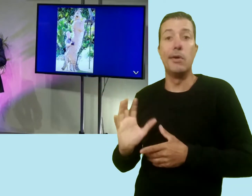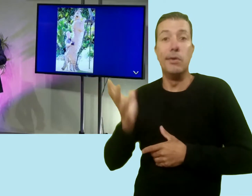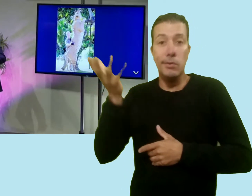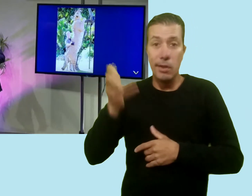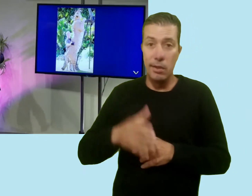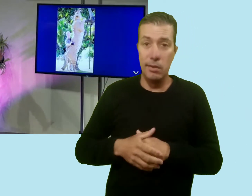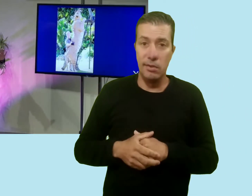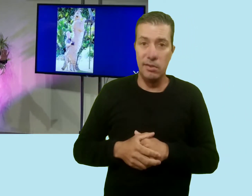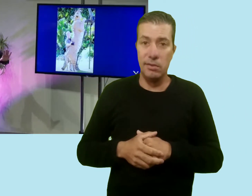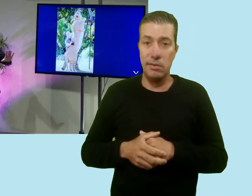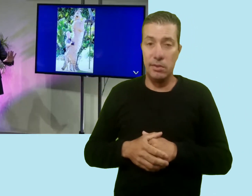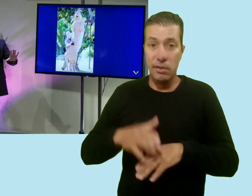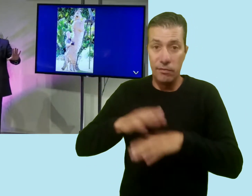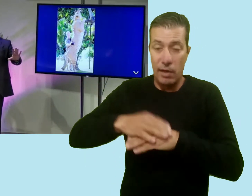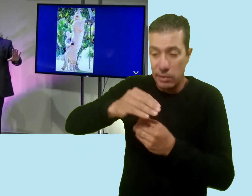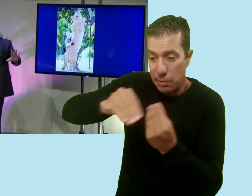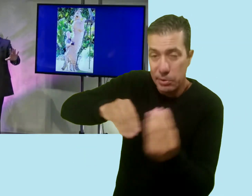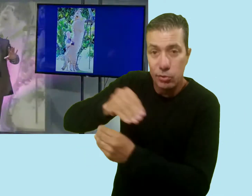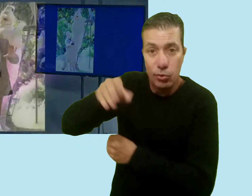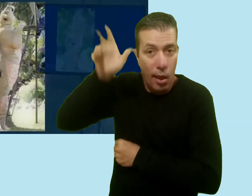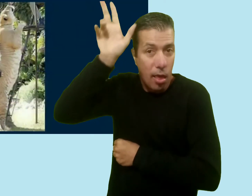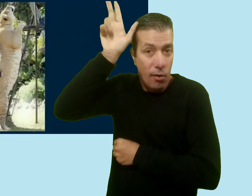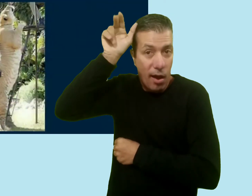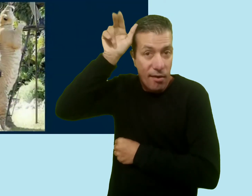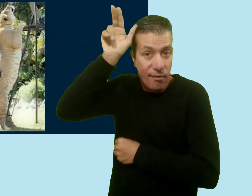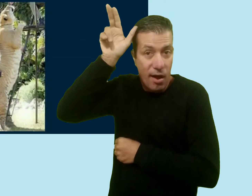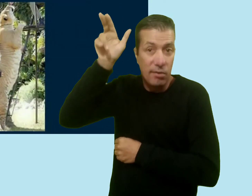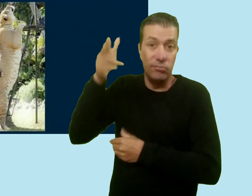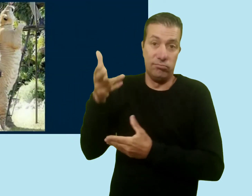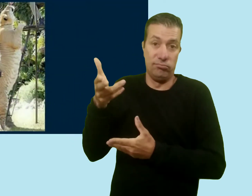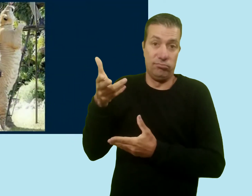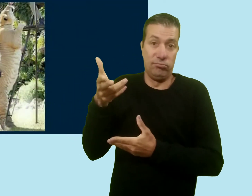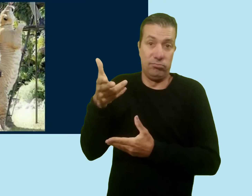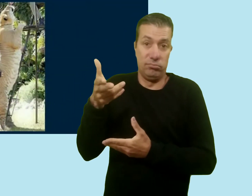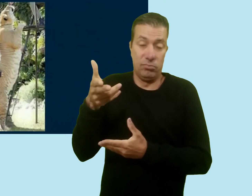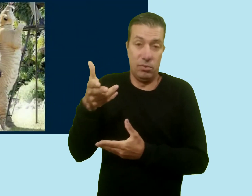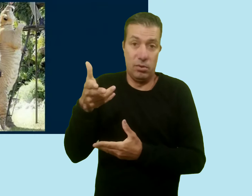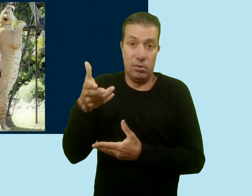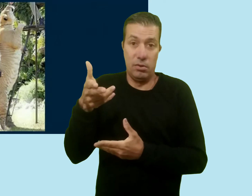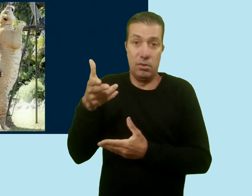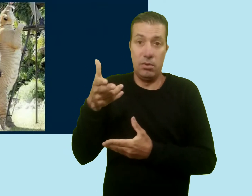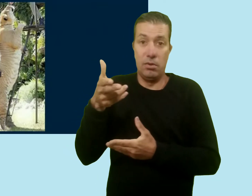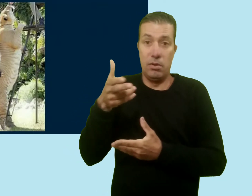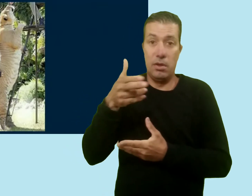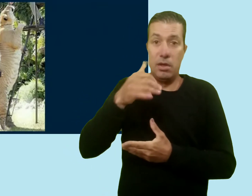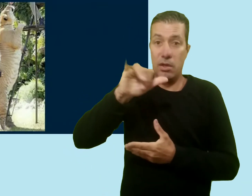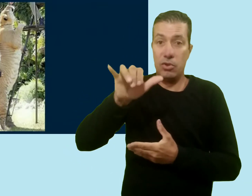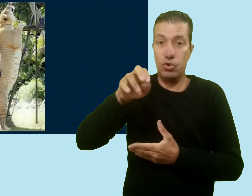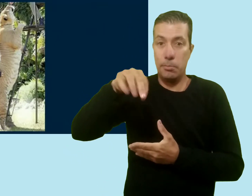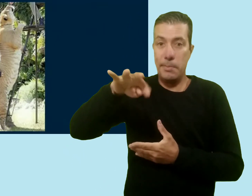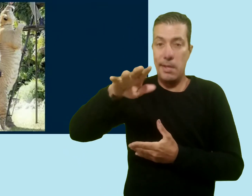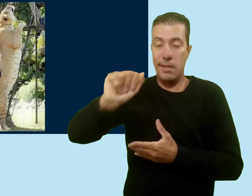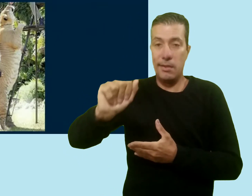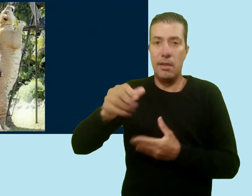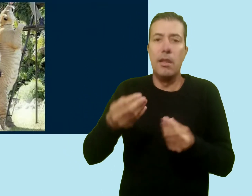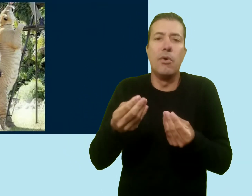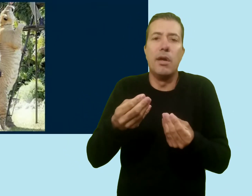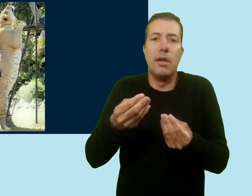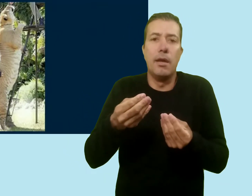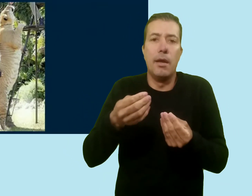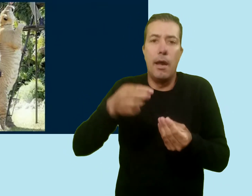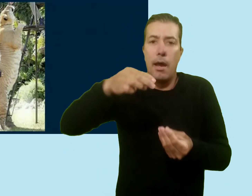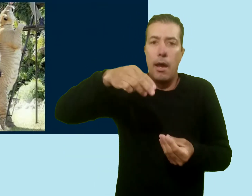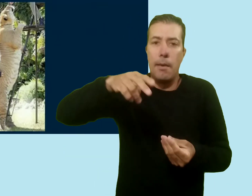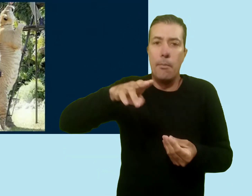O que acontece quando se cruza um cavalo com uma jumenta? Dá a